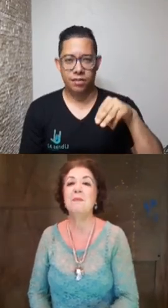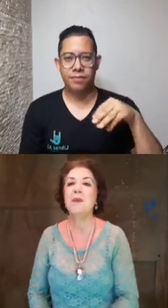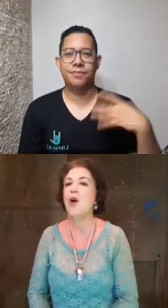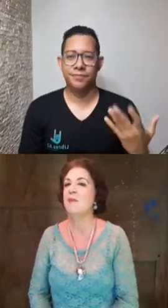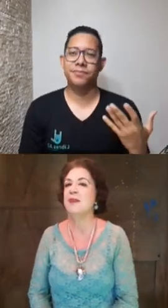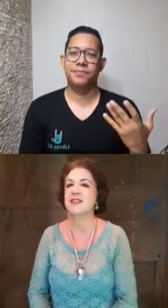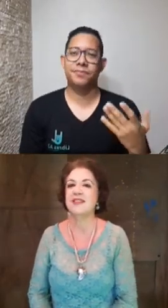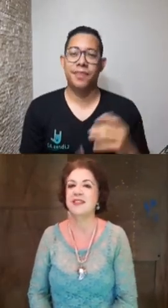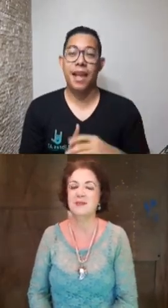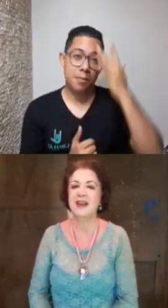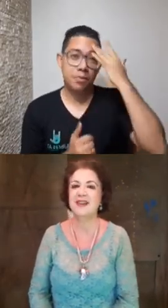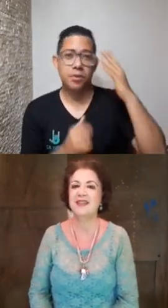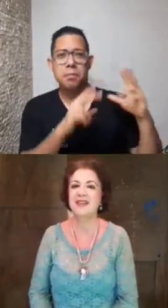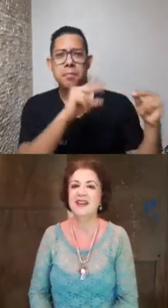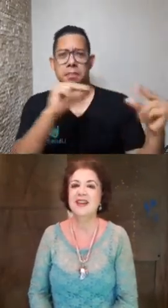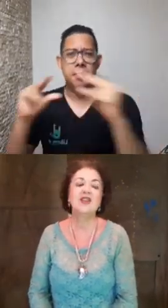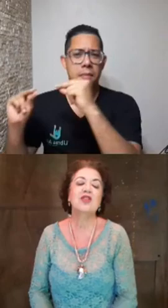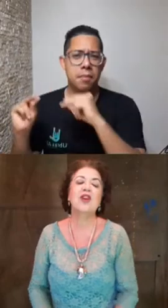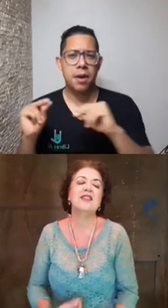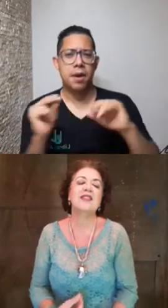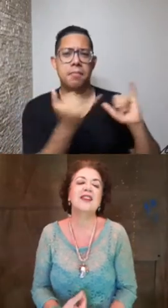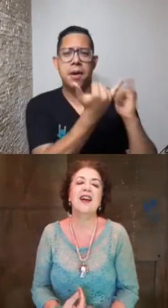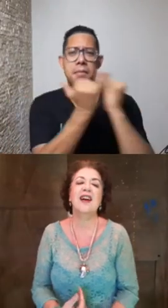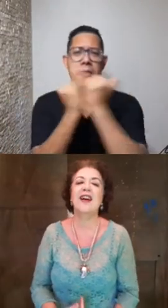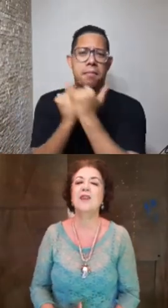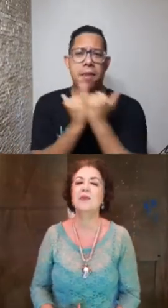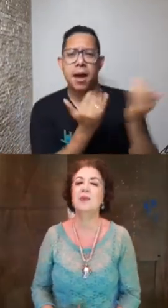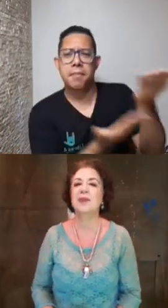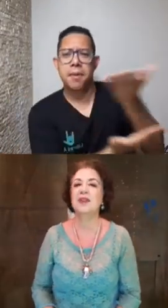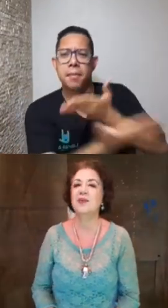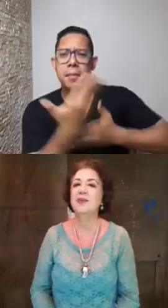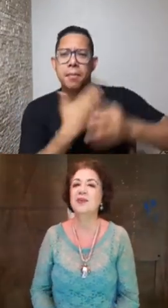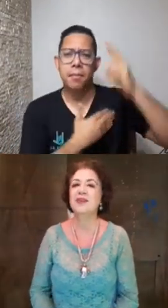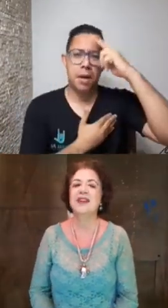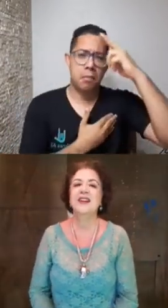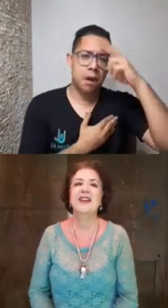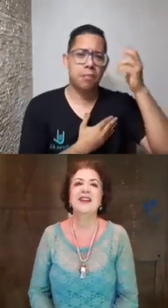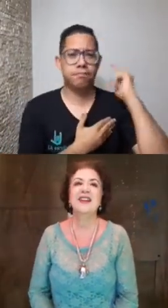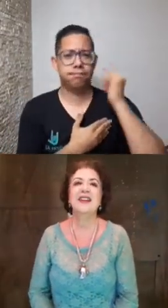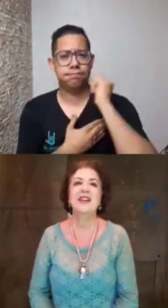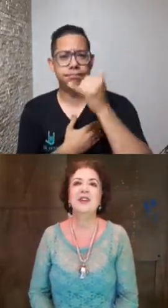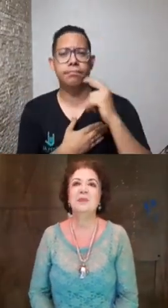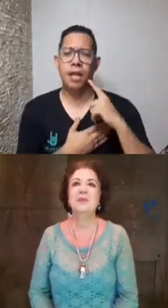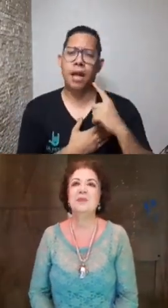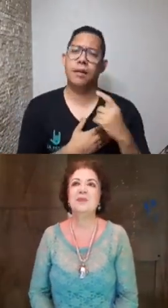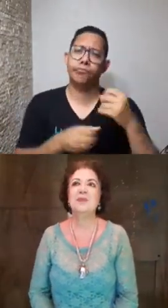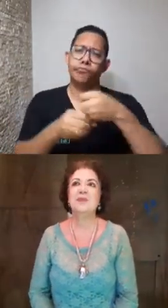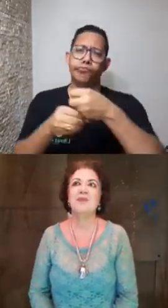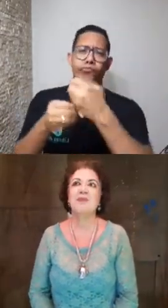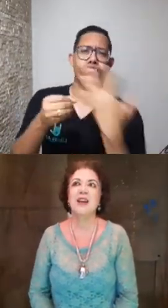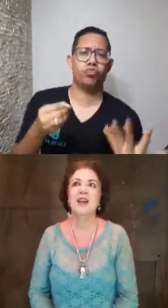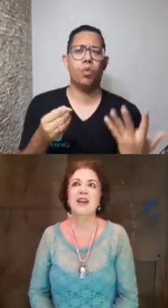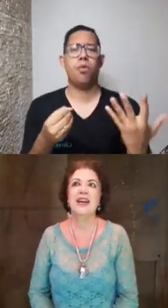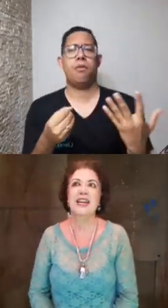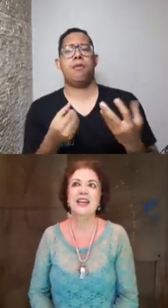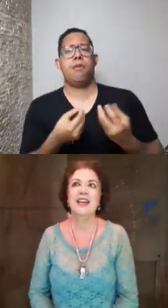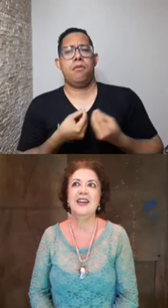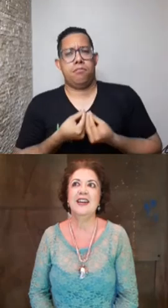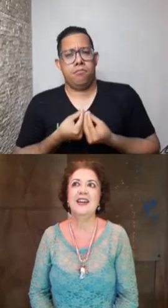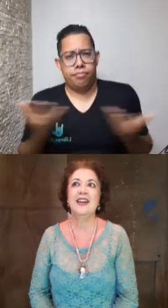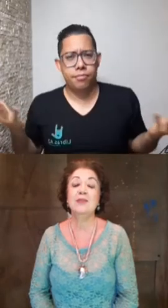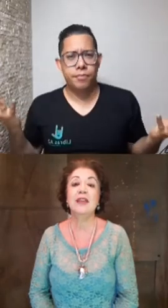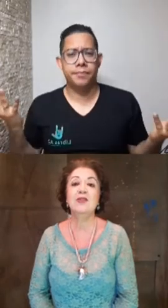si próprias também. Histórias que carregam um conteúdo que